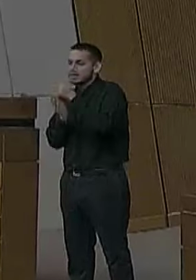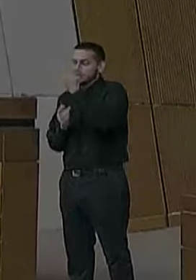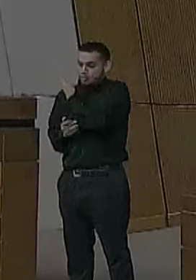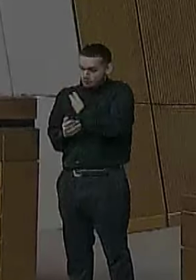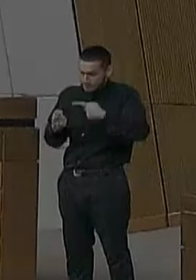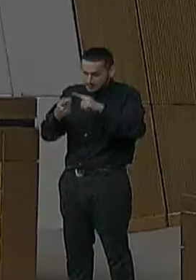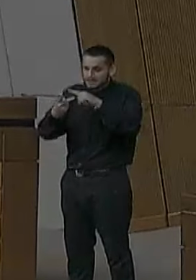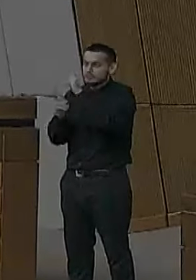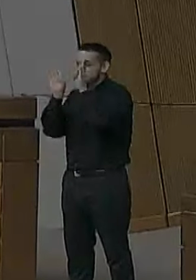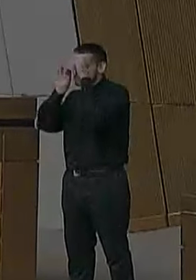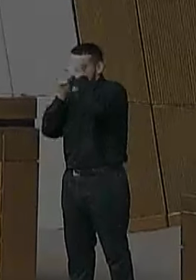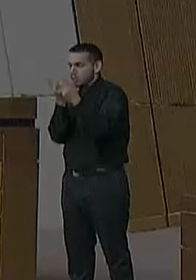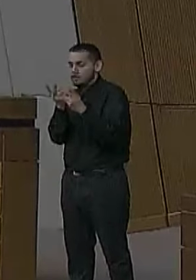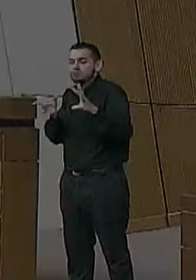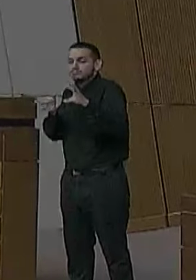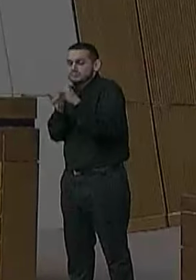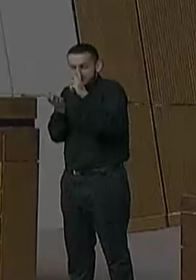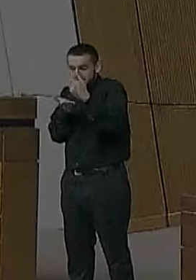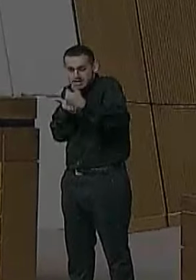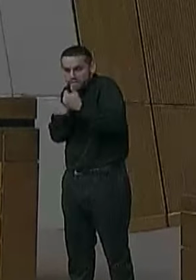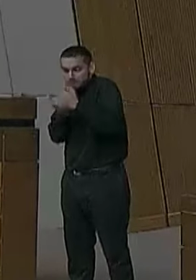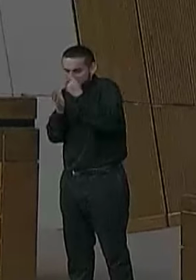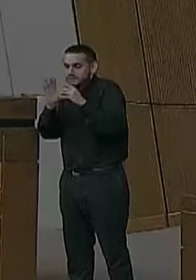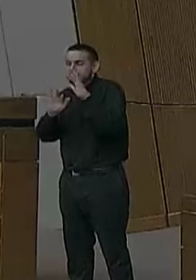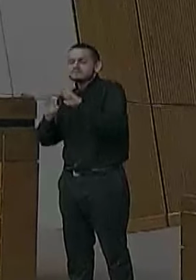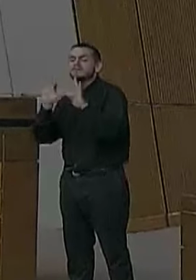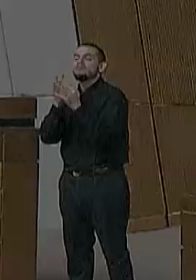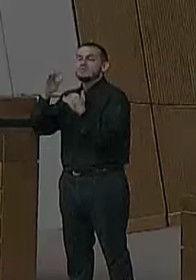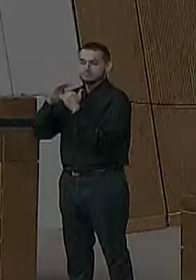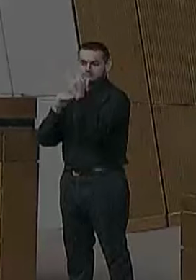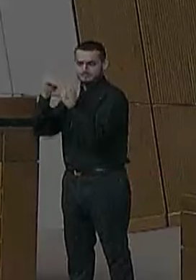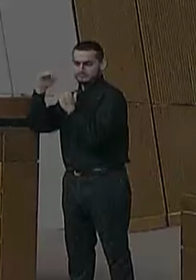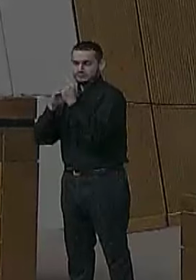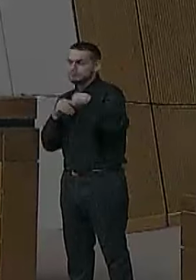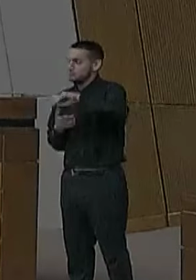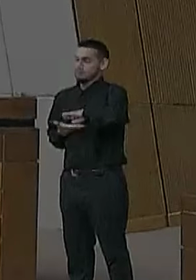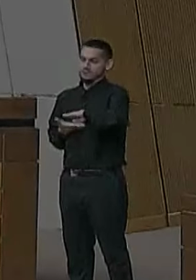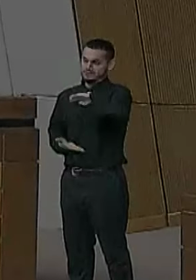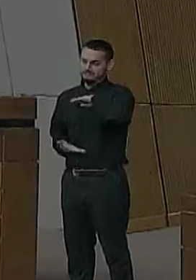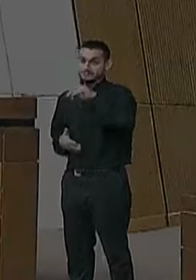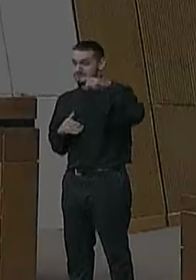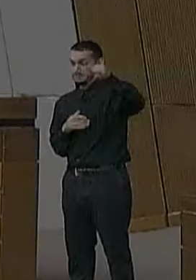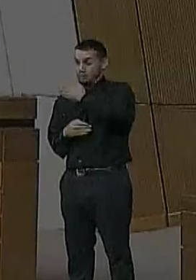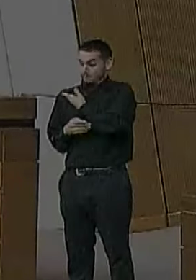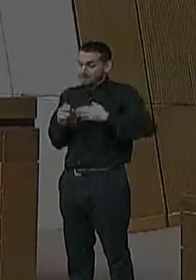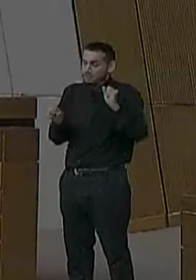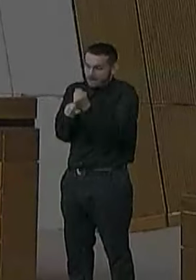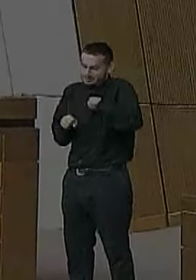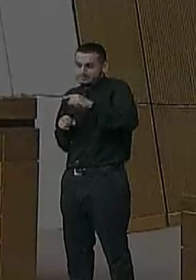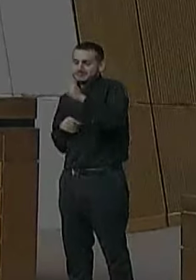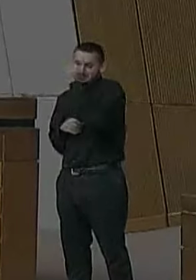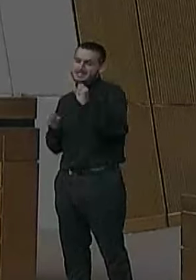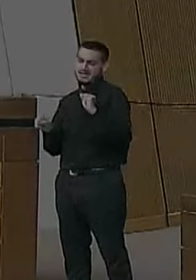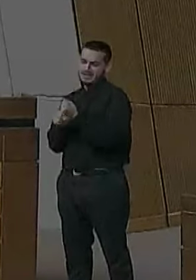también acá es construir algo que de alguna manera beneficie a todos los sectores, pero principalmente que